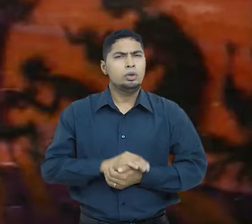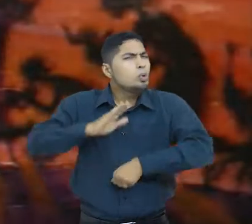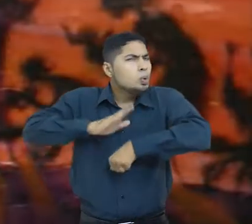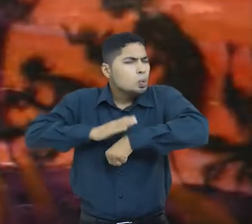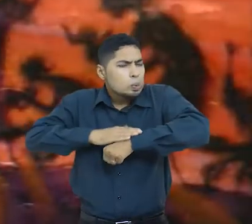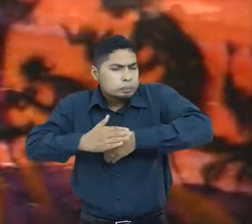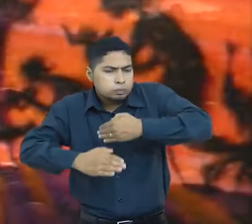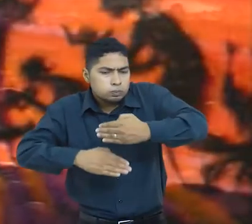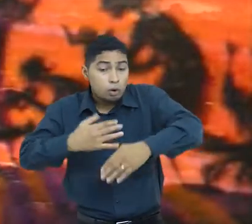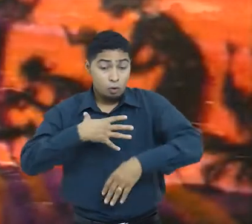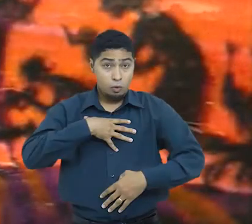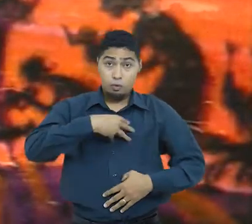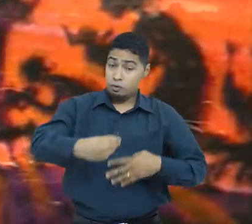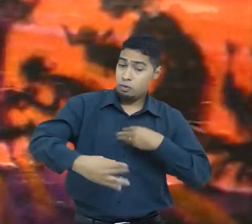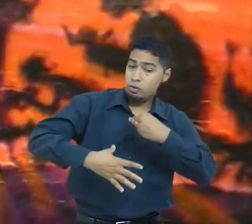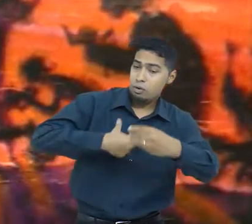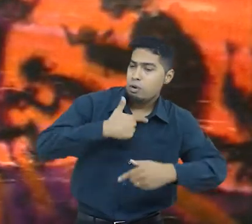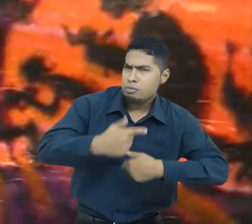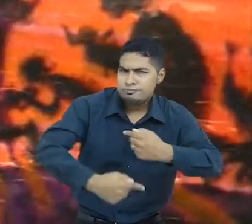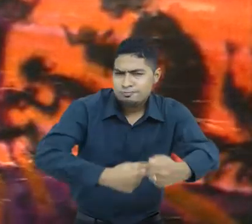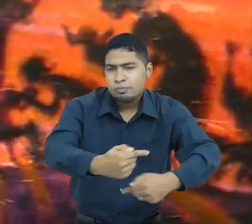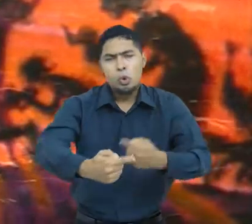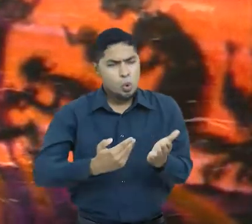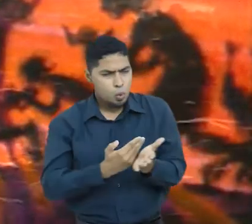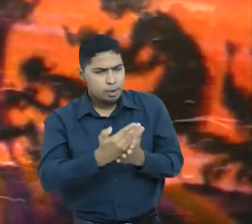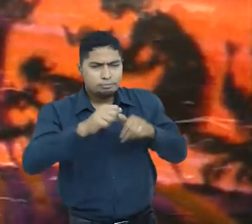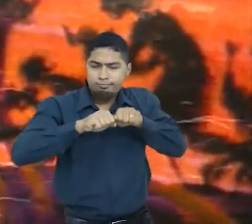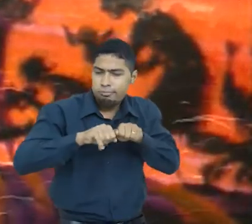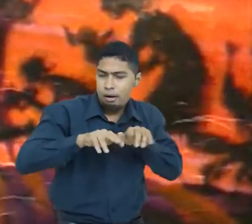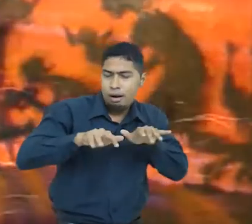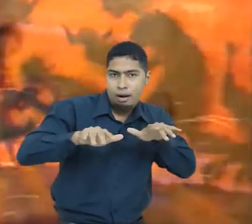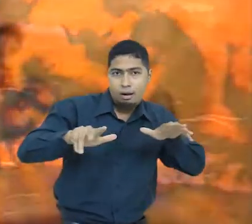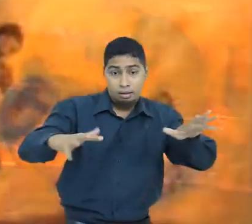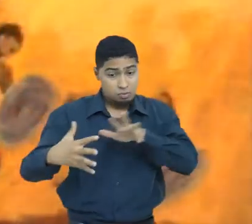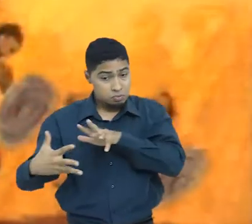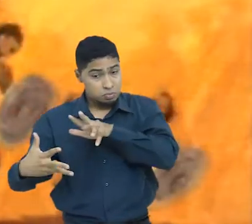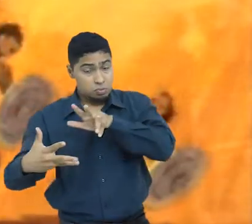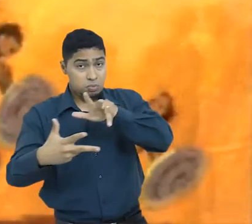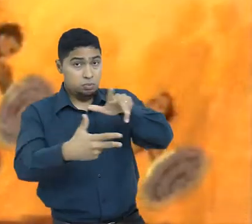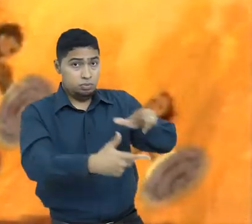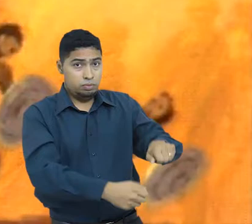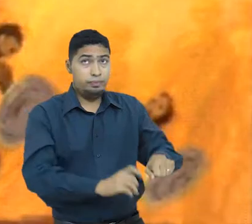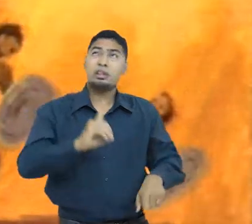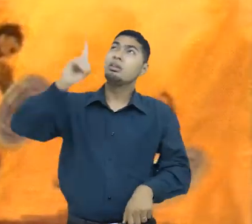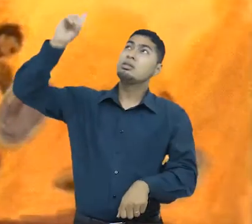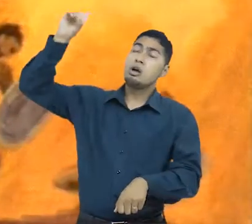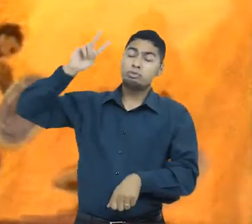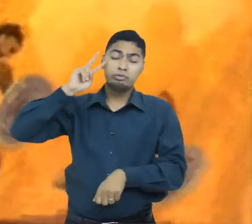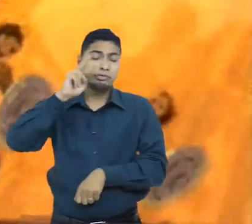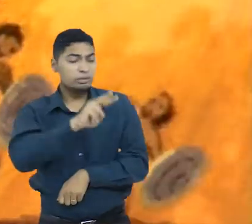Com o tempo, os descendentes de Adão e Eva começaram a povoar a terra. Ao ver que a maldade humana estava por